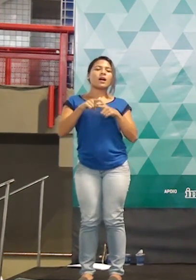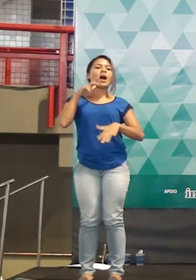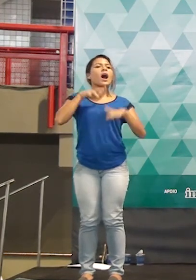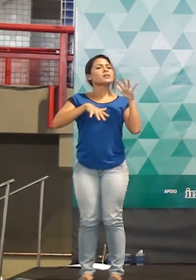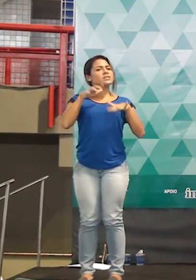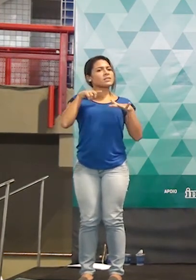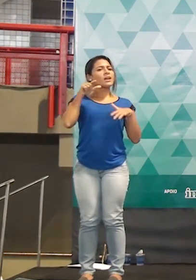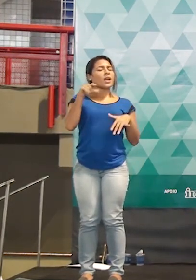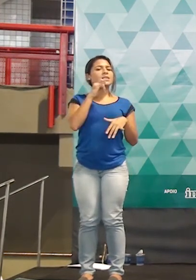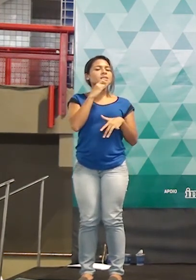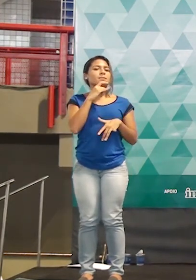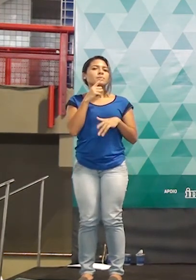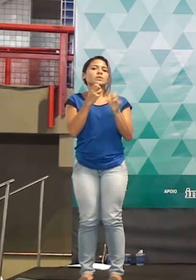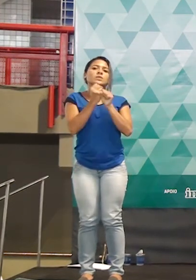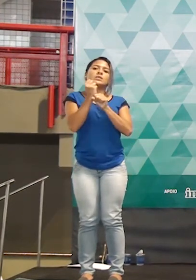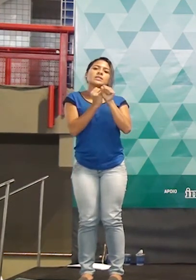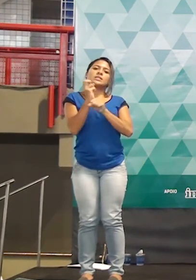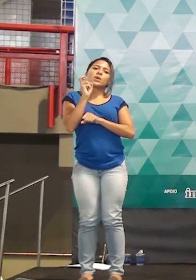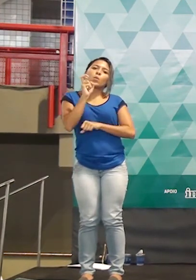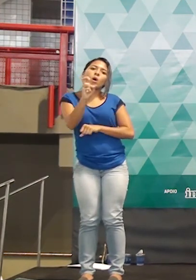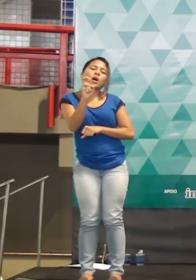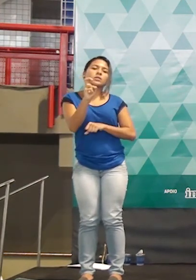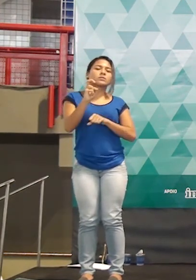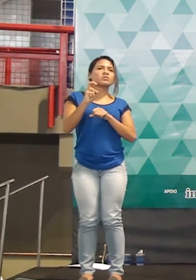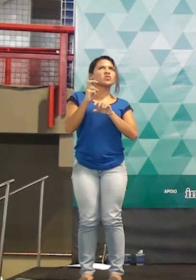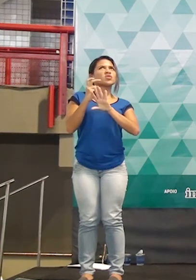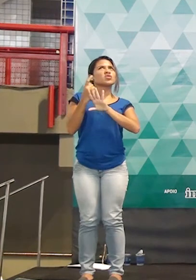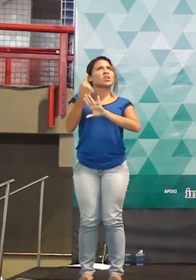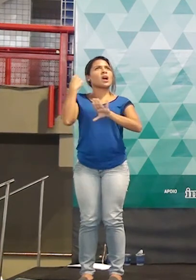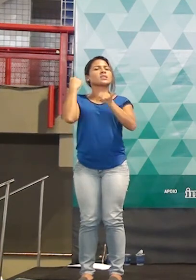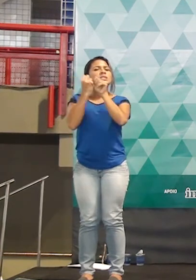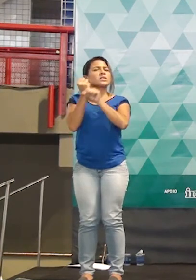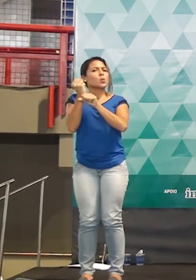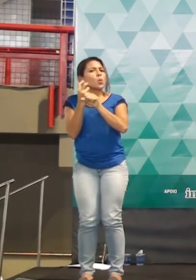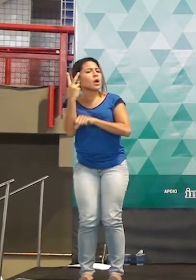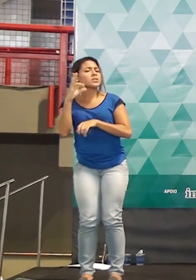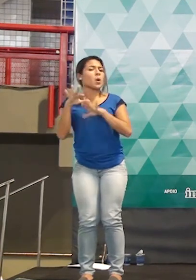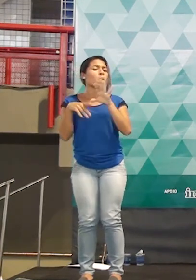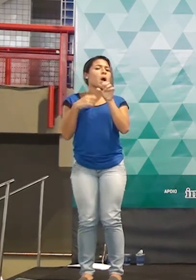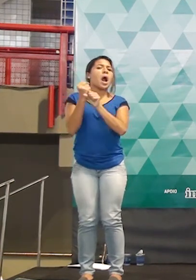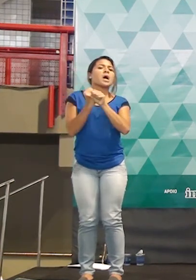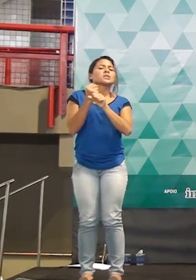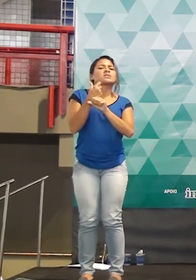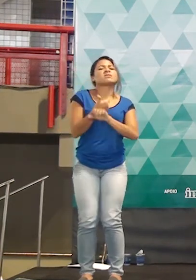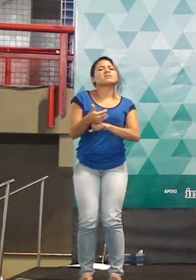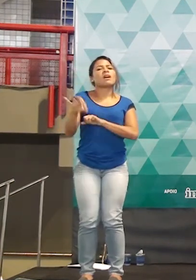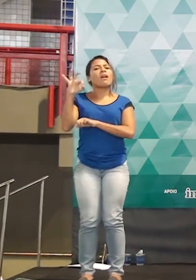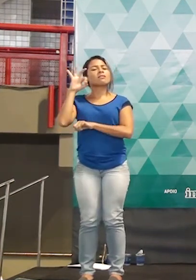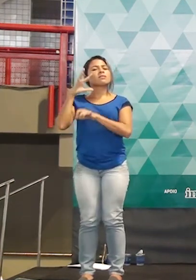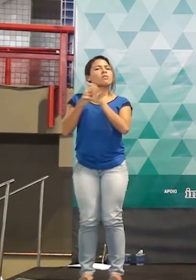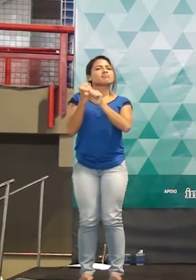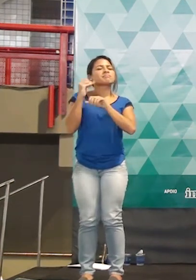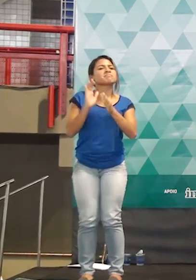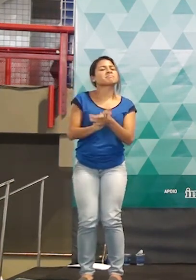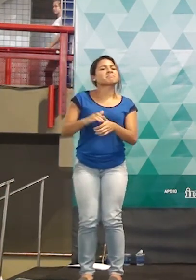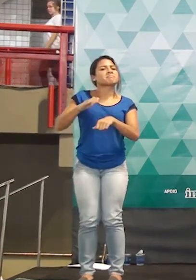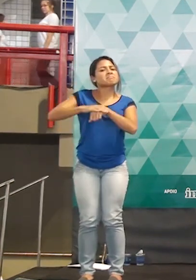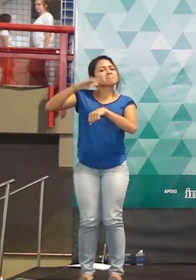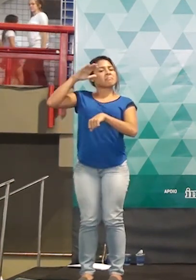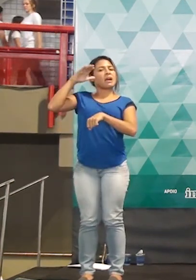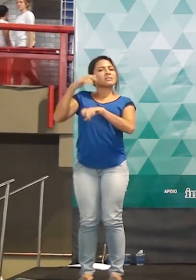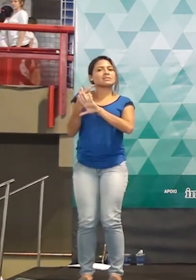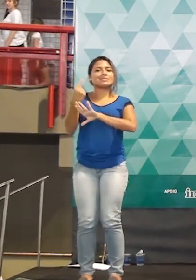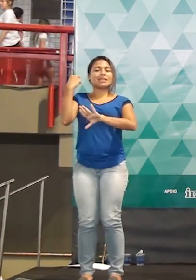que já tem 5 anos, outras vezes 10 anos ou mais. O problema do ano passado, que